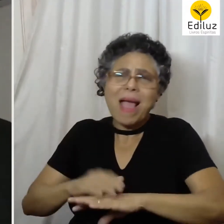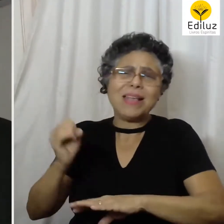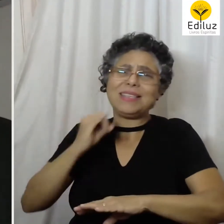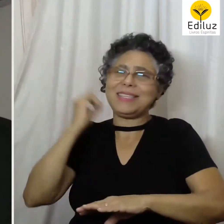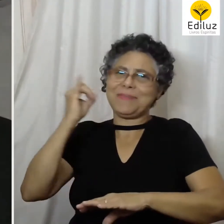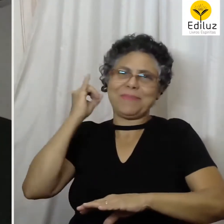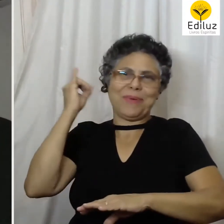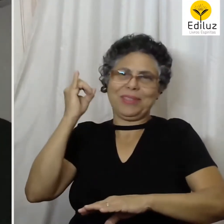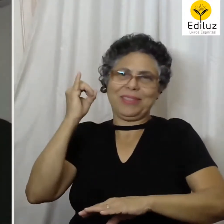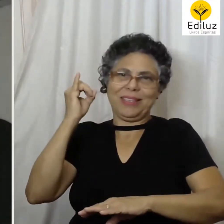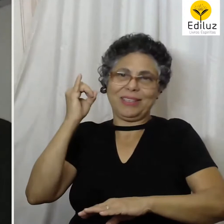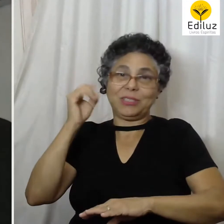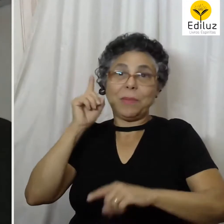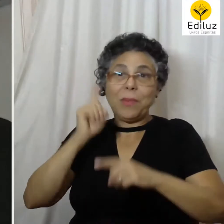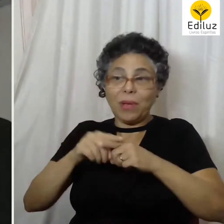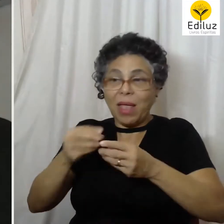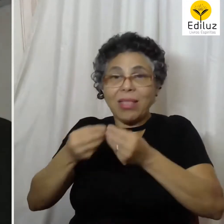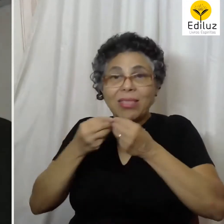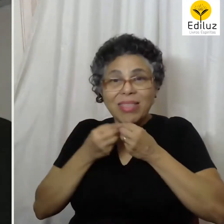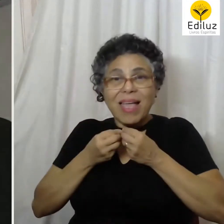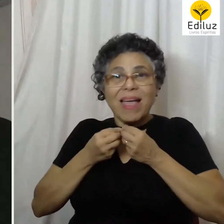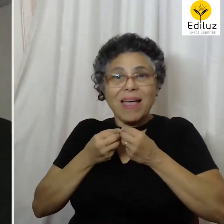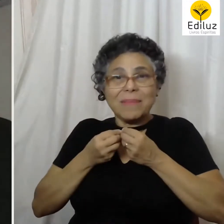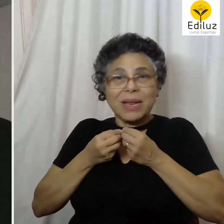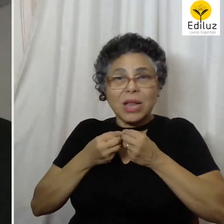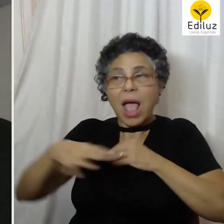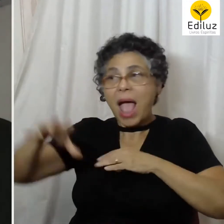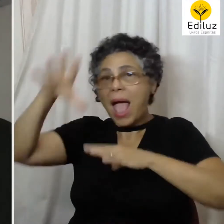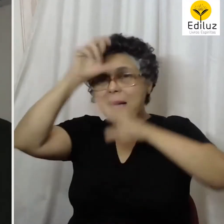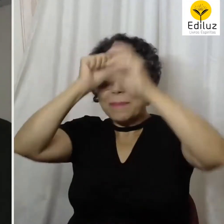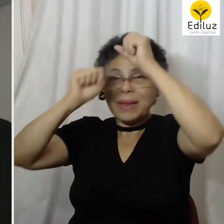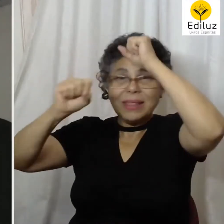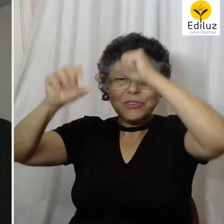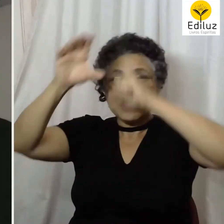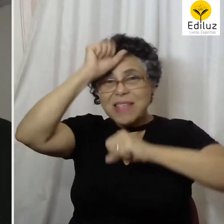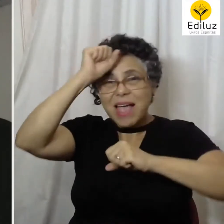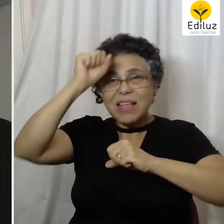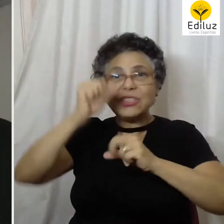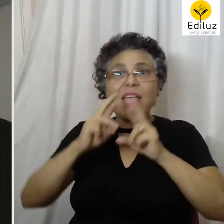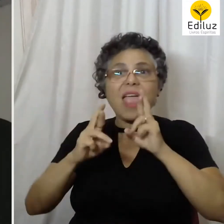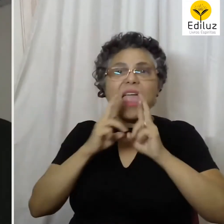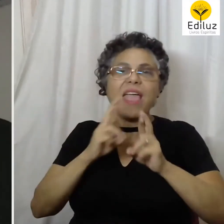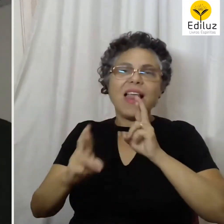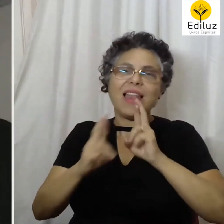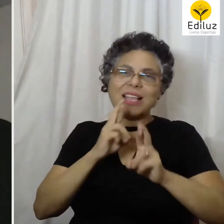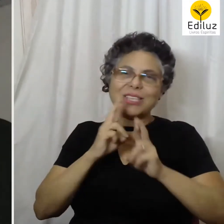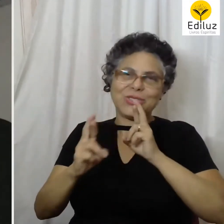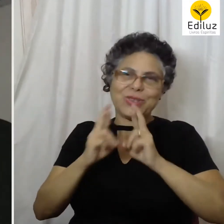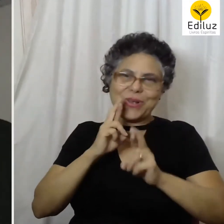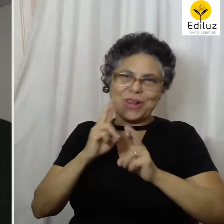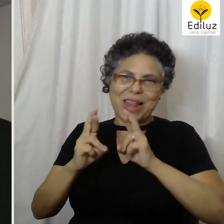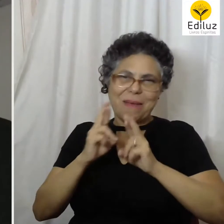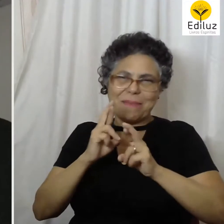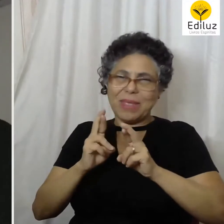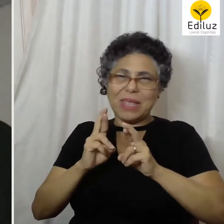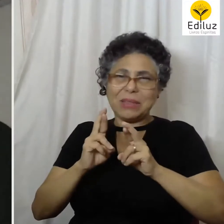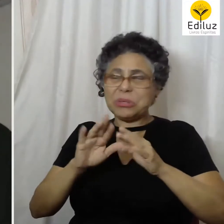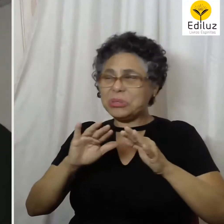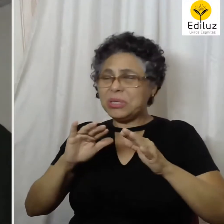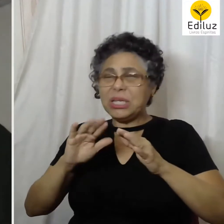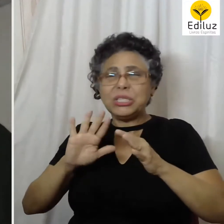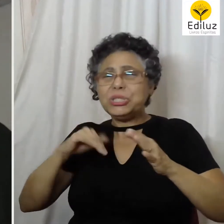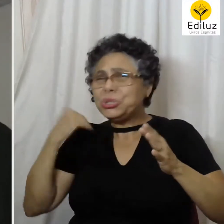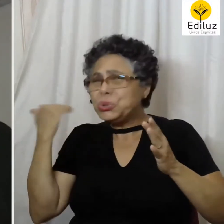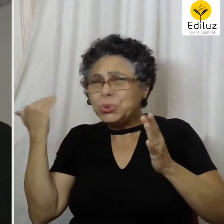que aprendamos a nos relacionar com as contingências